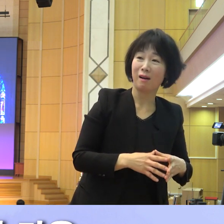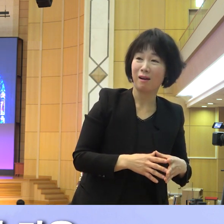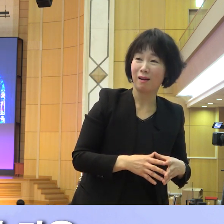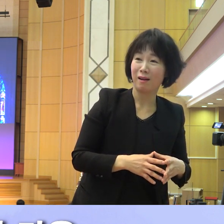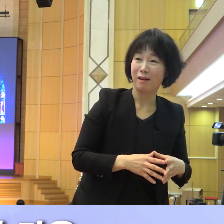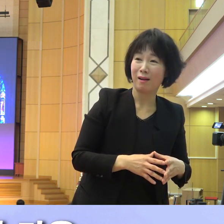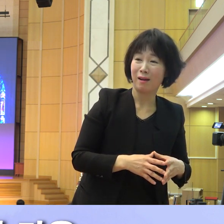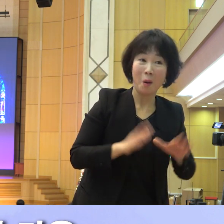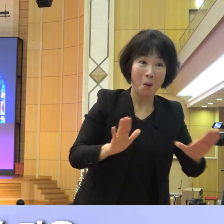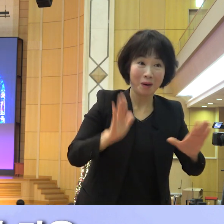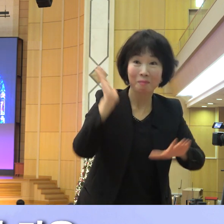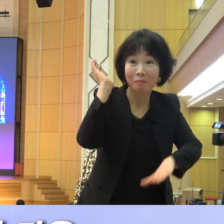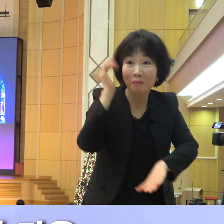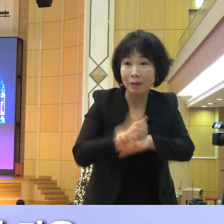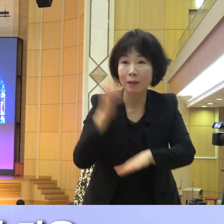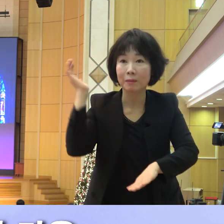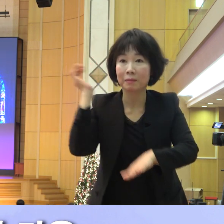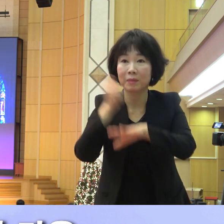마지막